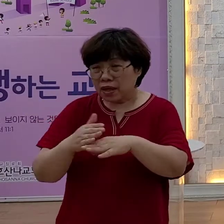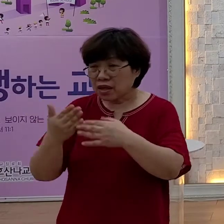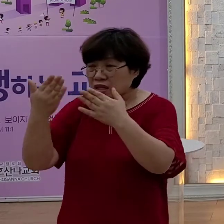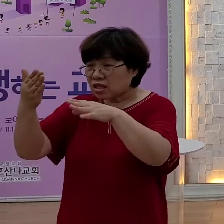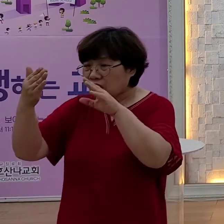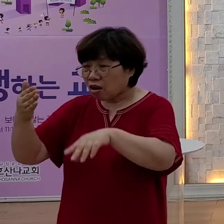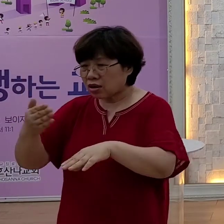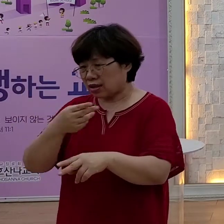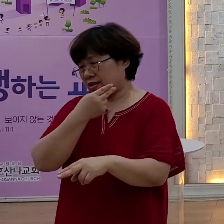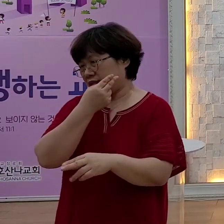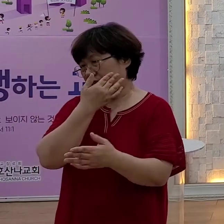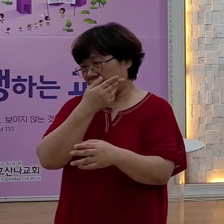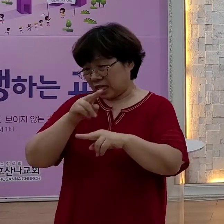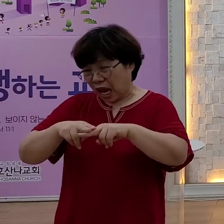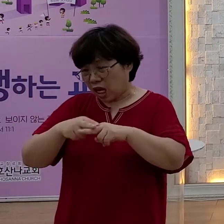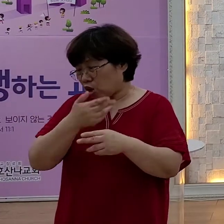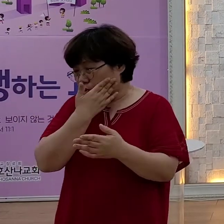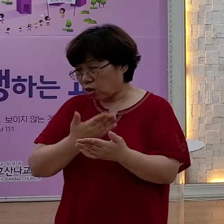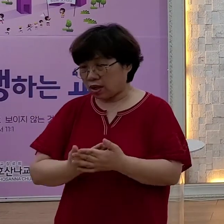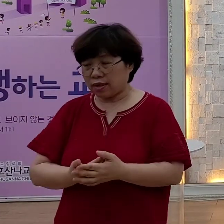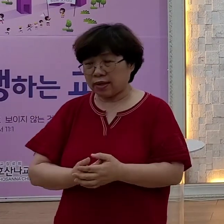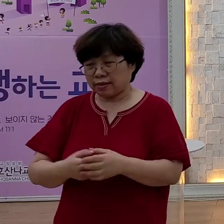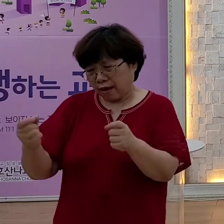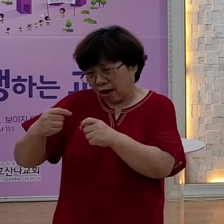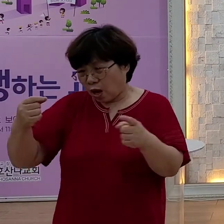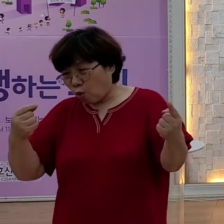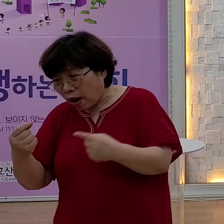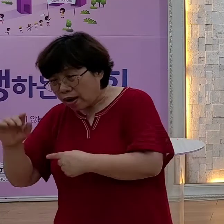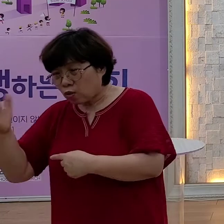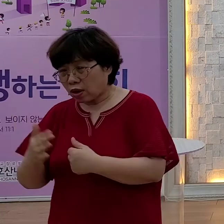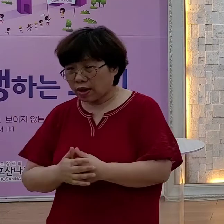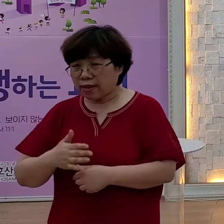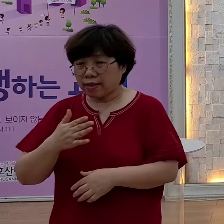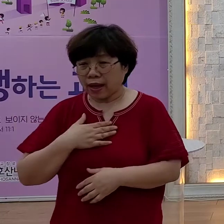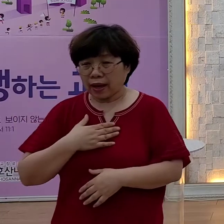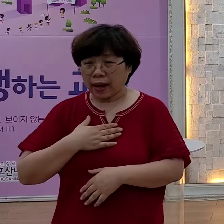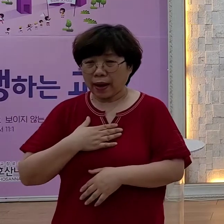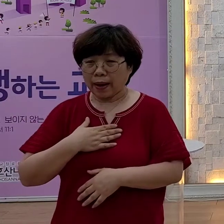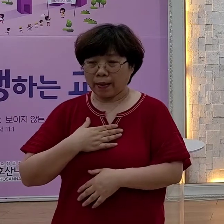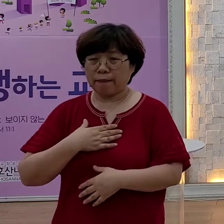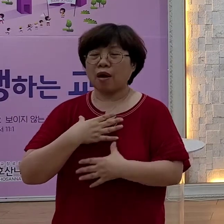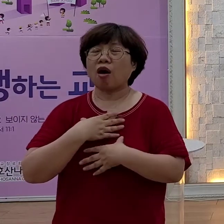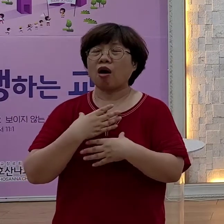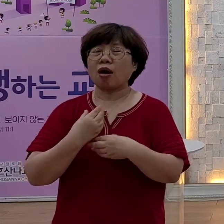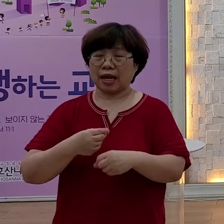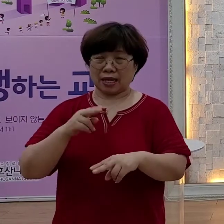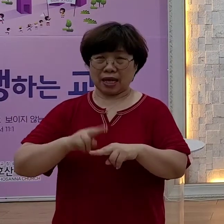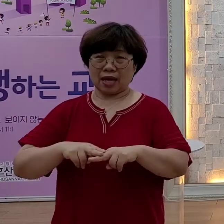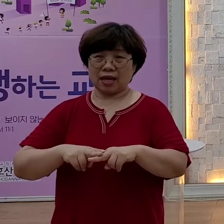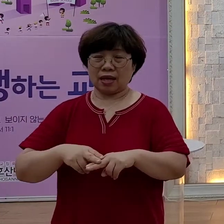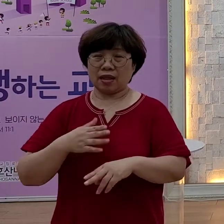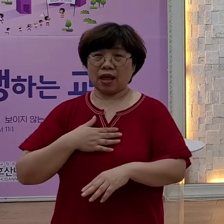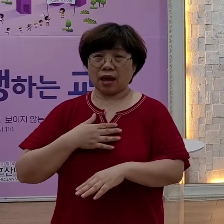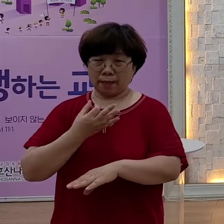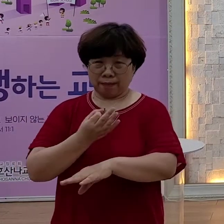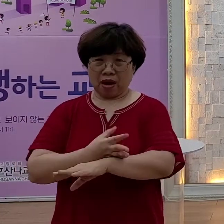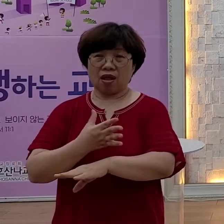것. 여러분 꼭 기억하셔야 돼요. 내가 편한 자리가 아닙니다. 이